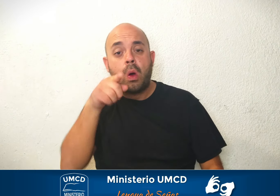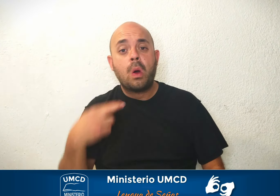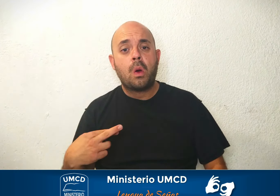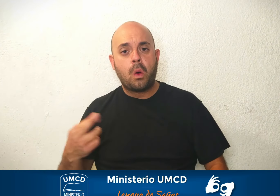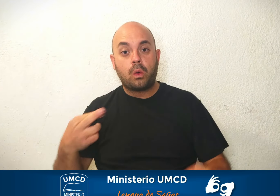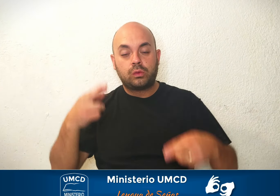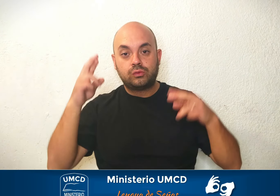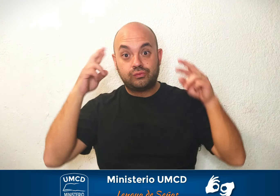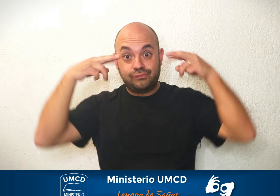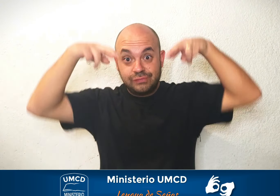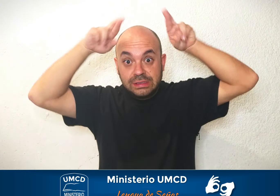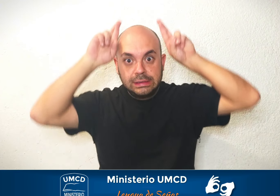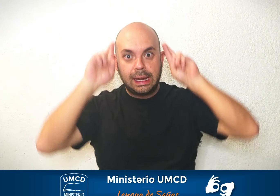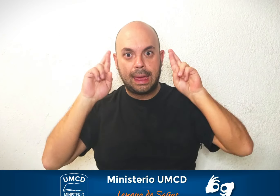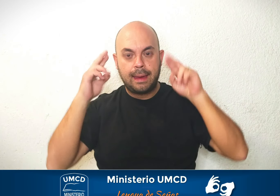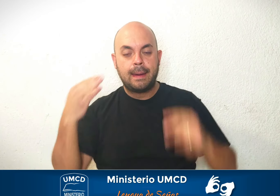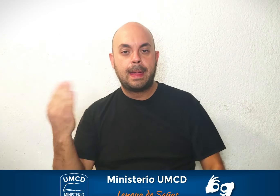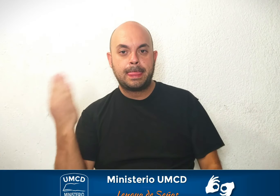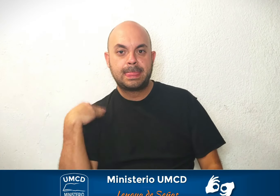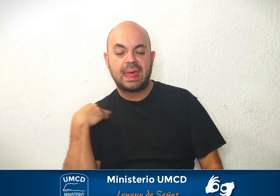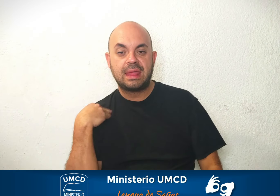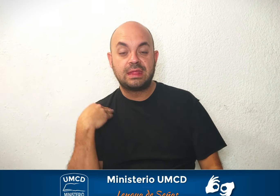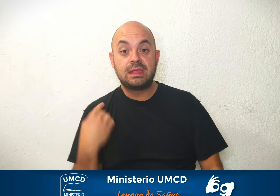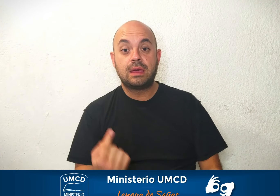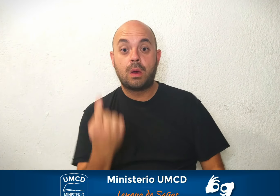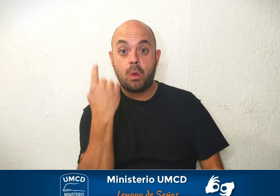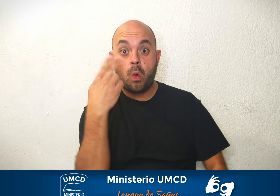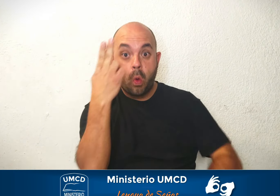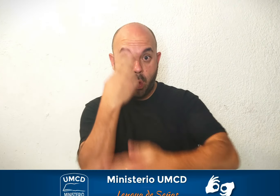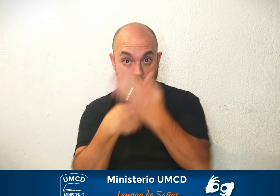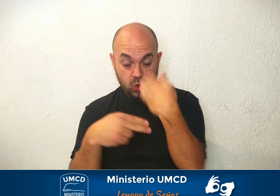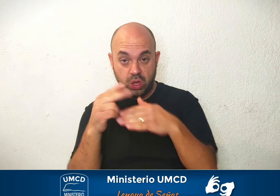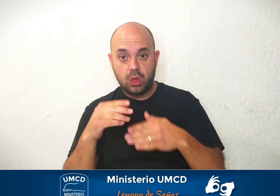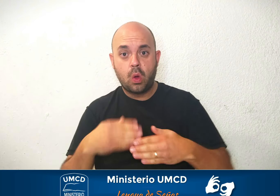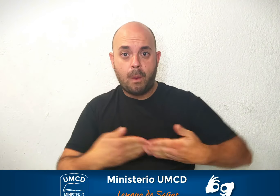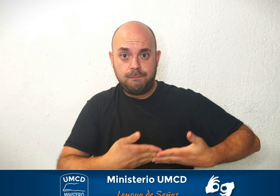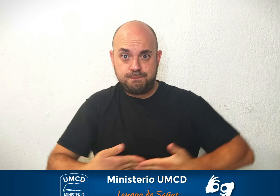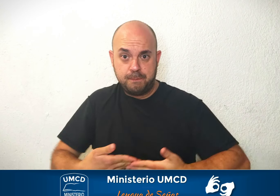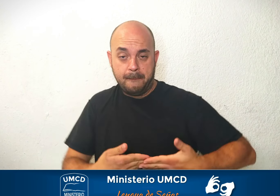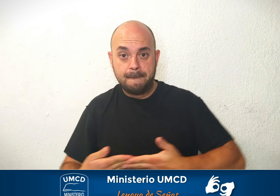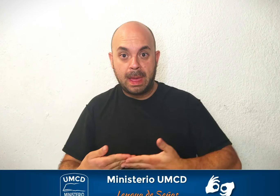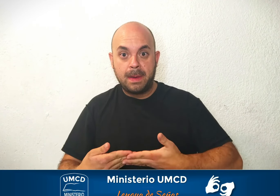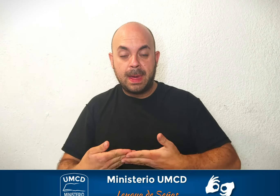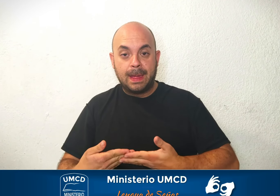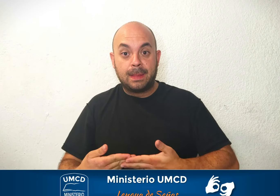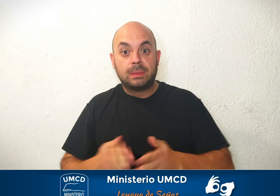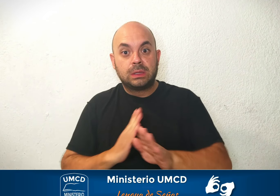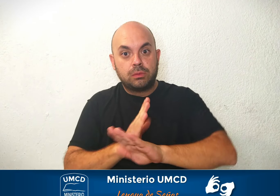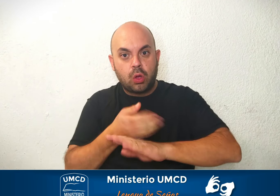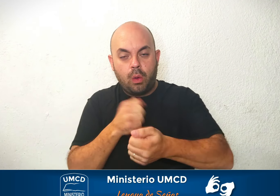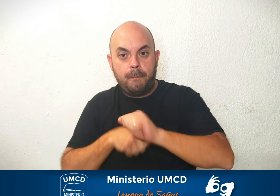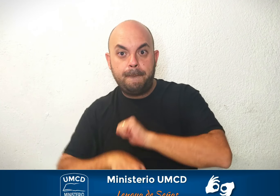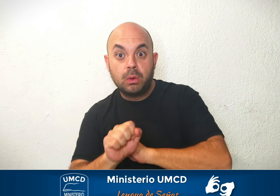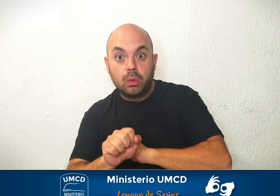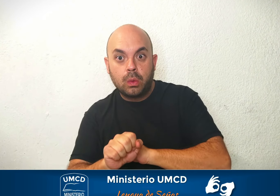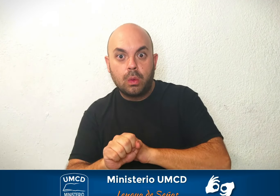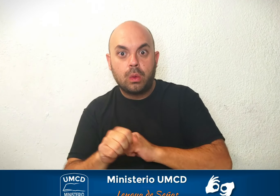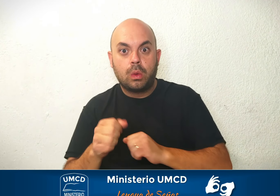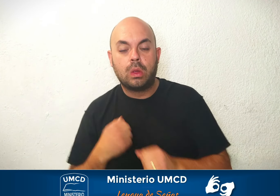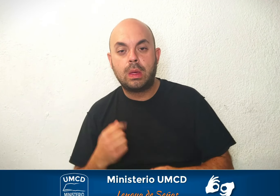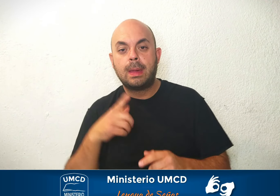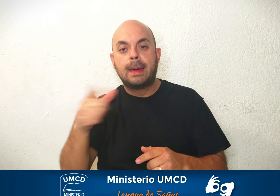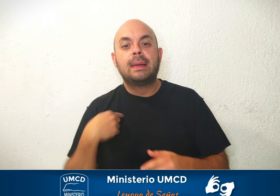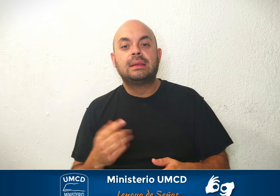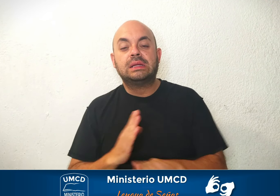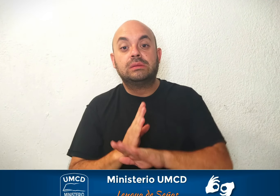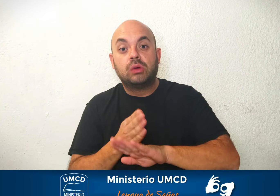Cuando un niño nacía en la época medieval o en la época de los reyes, dentro del seno del hogar del rey, ese niño obtenía